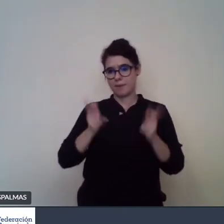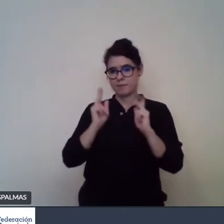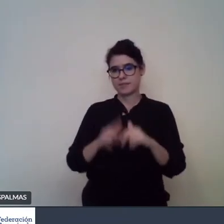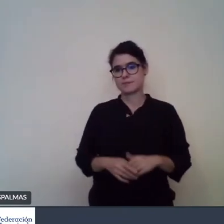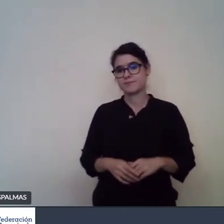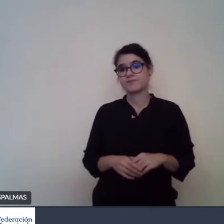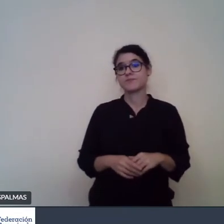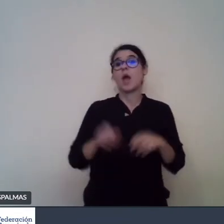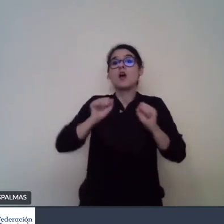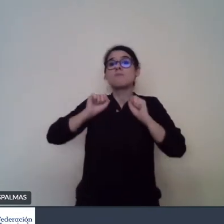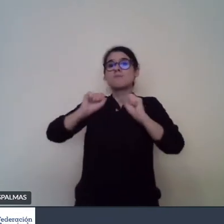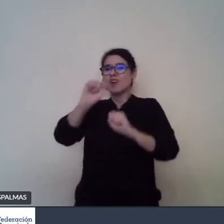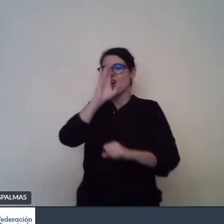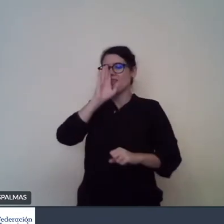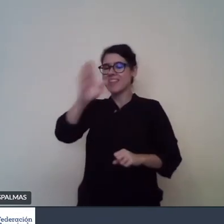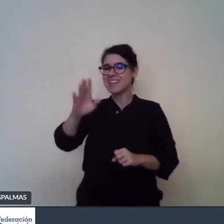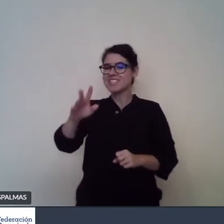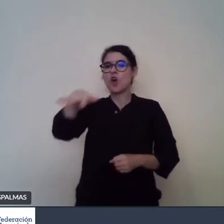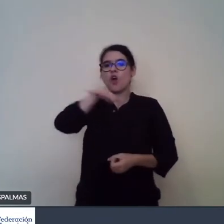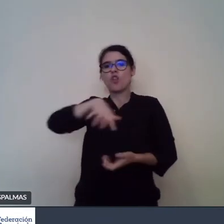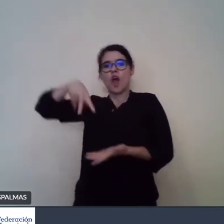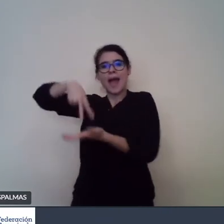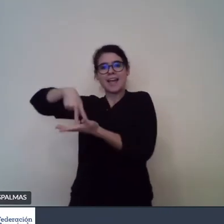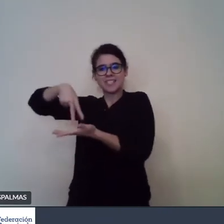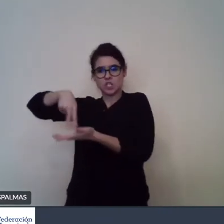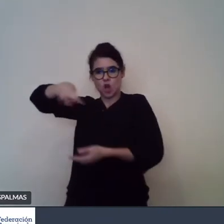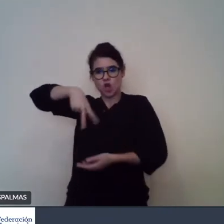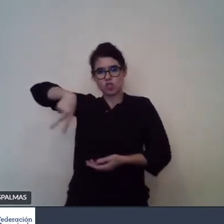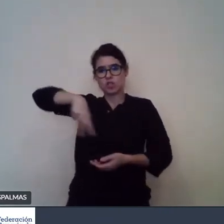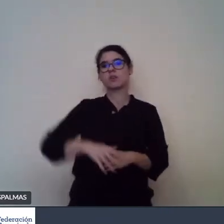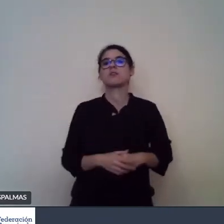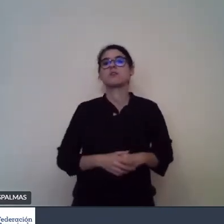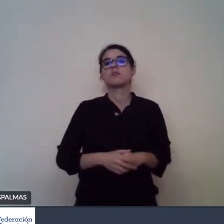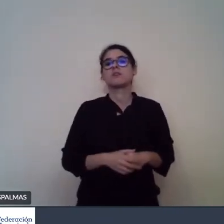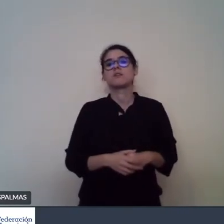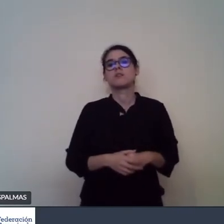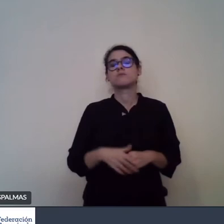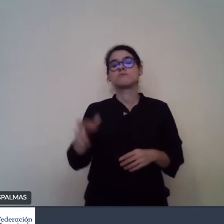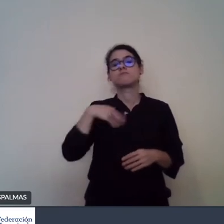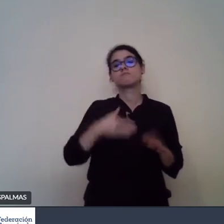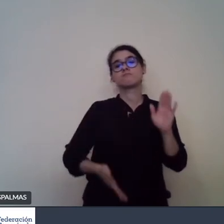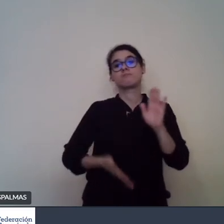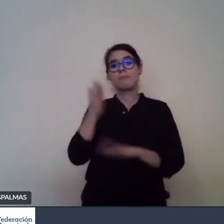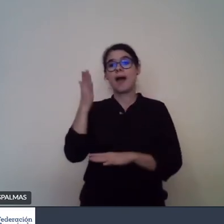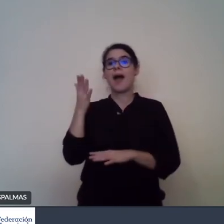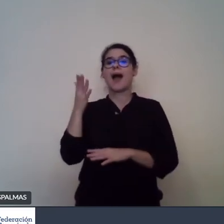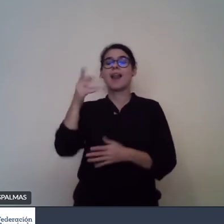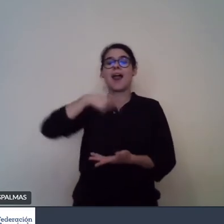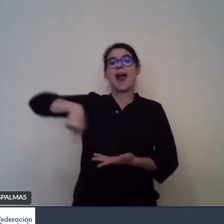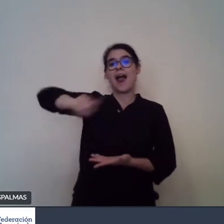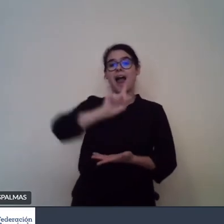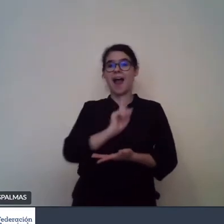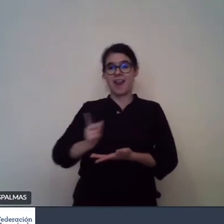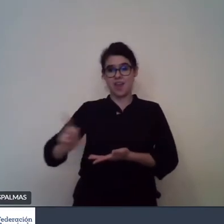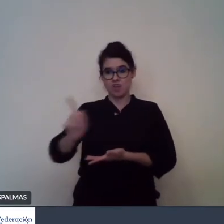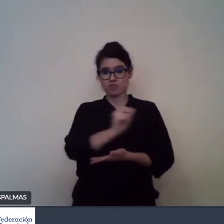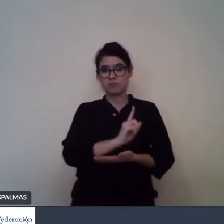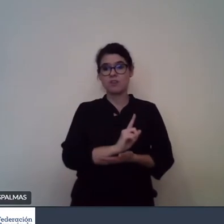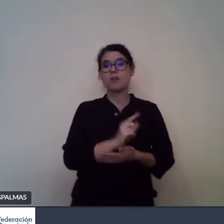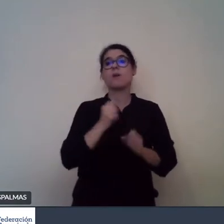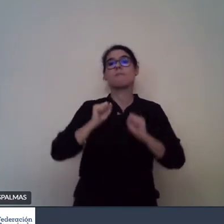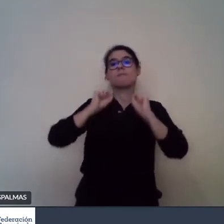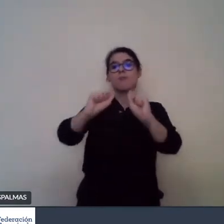Bloqueo directo en el slot, yendo hacia la derecha, hacia el alero. De nuevo, bloqueo directo al lateral para ir al medio.